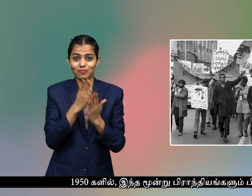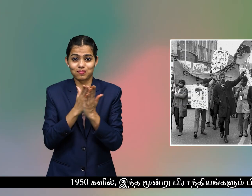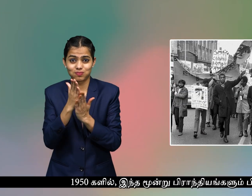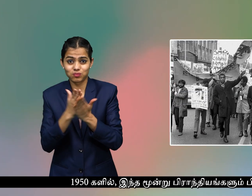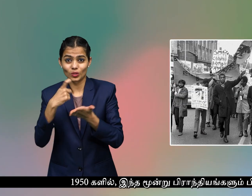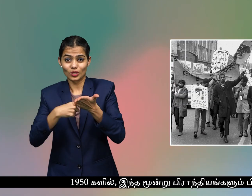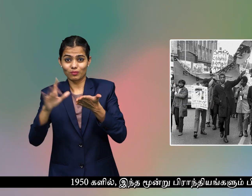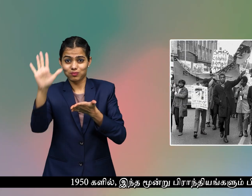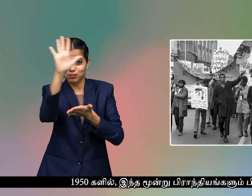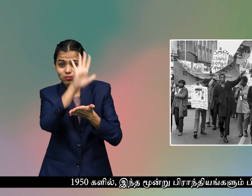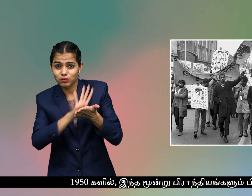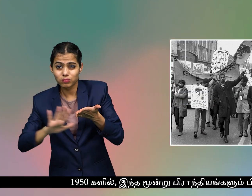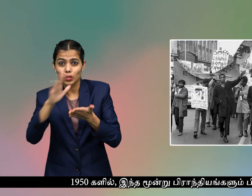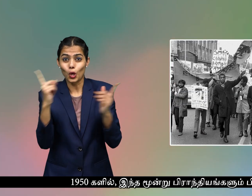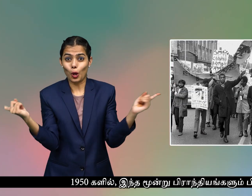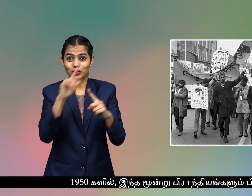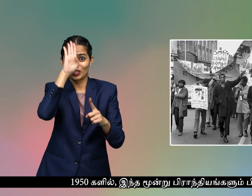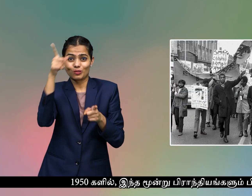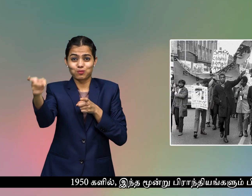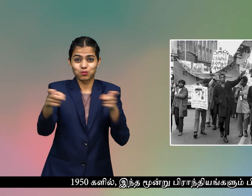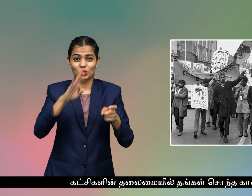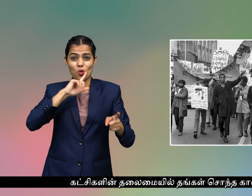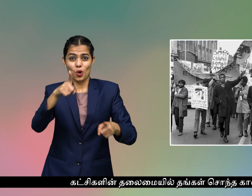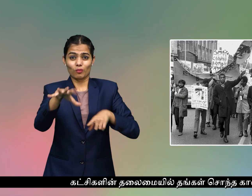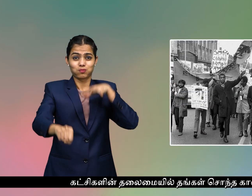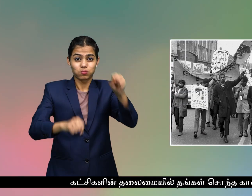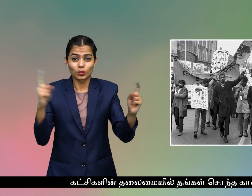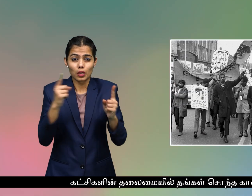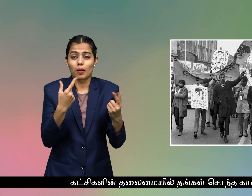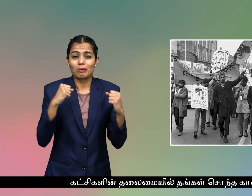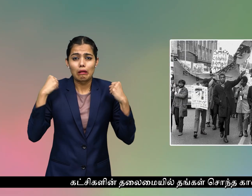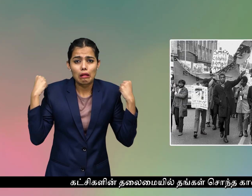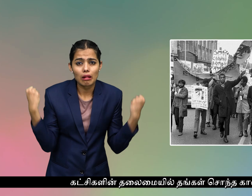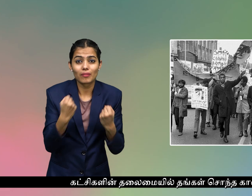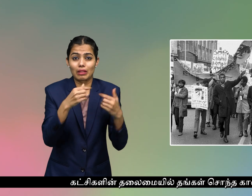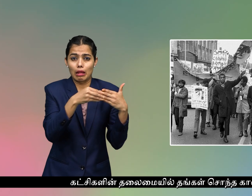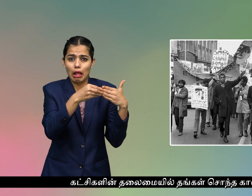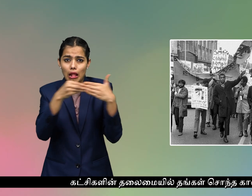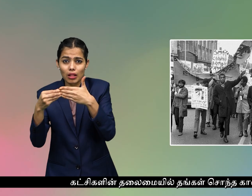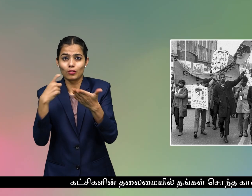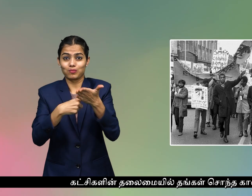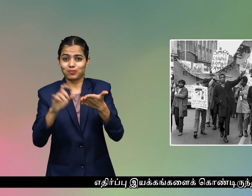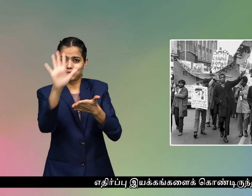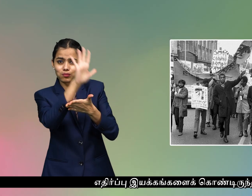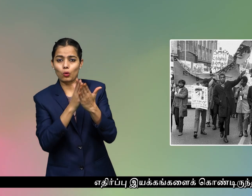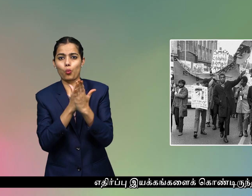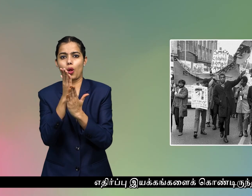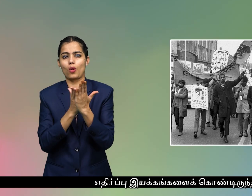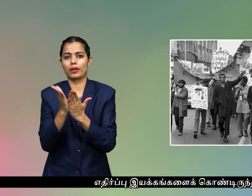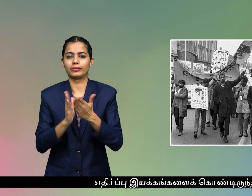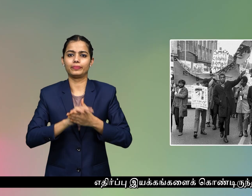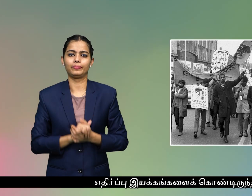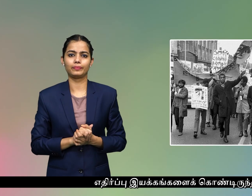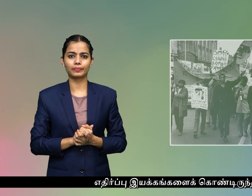1950களில் இந்த மூன்று மாகாணங்களும் பிராந்திய கட்சிகளின் தலைமையில் தங்கள் சொந்த காலனித்துவ எதிர்ப்பு